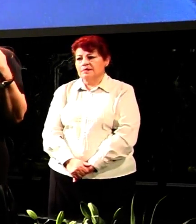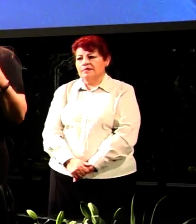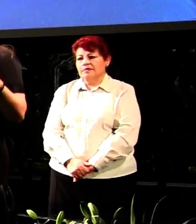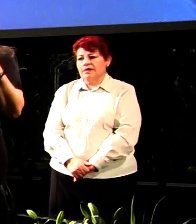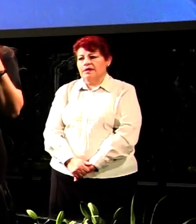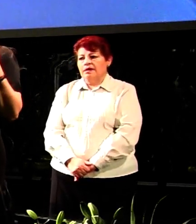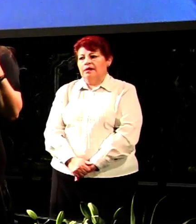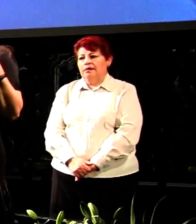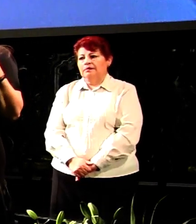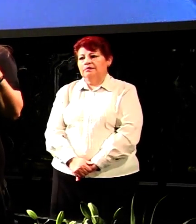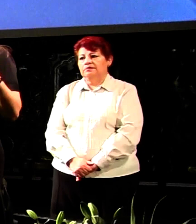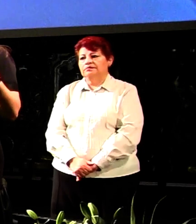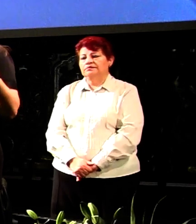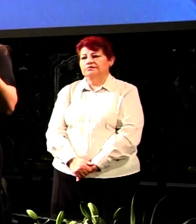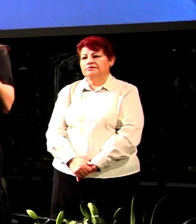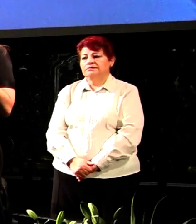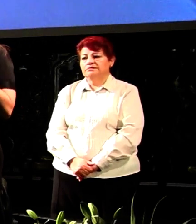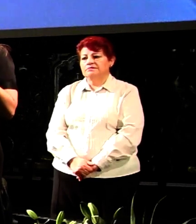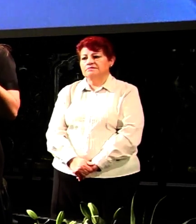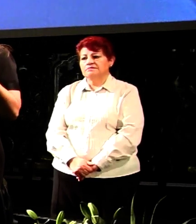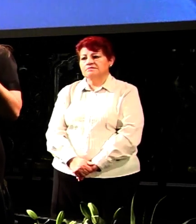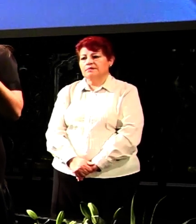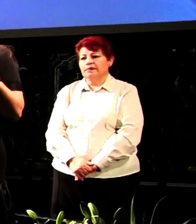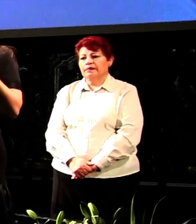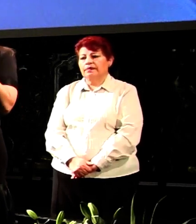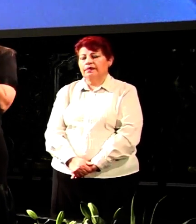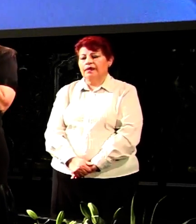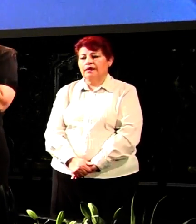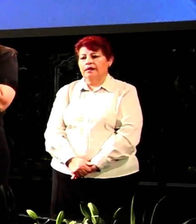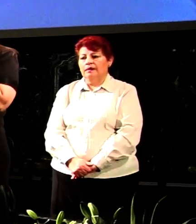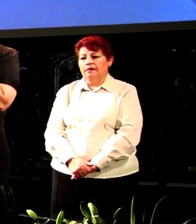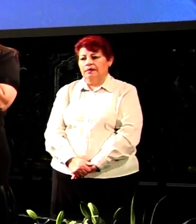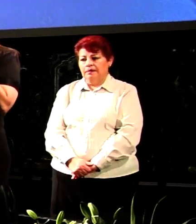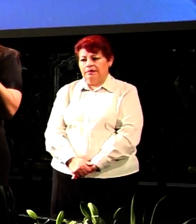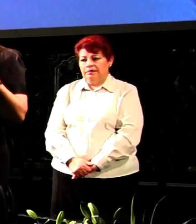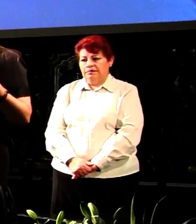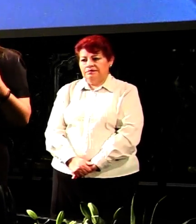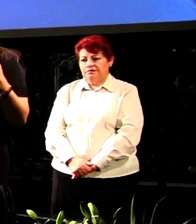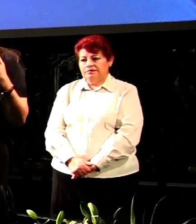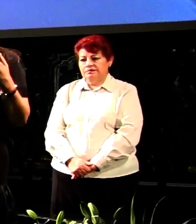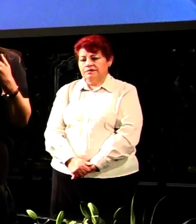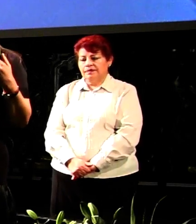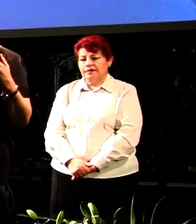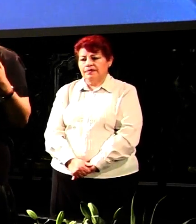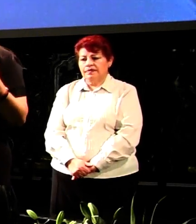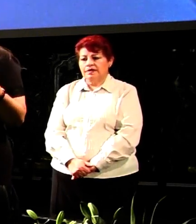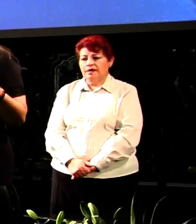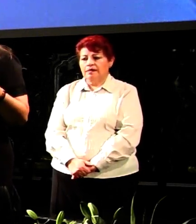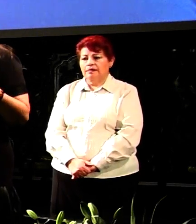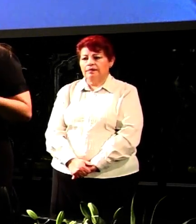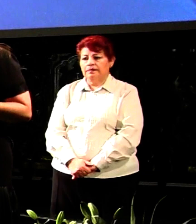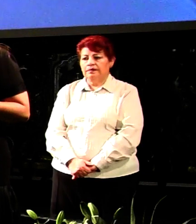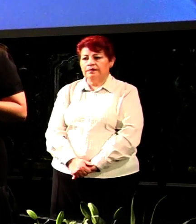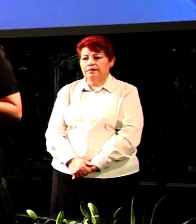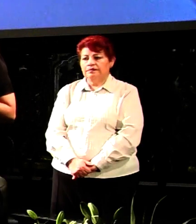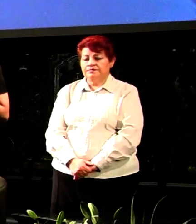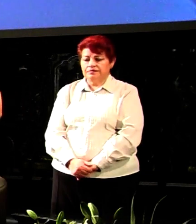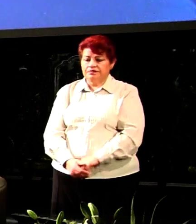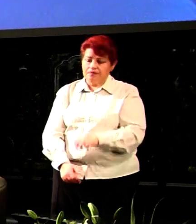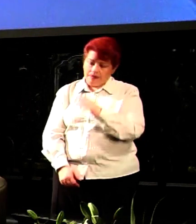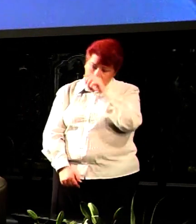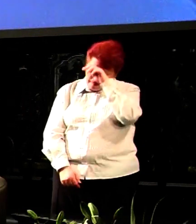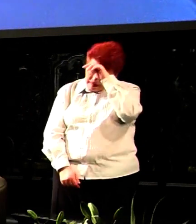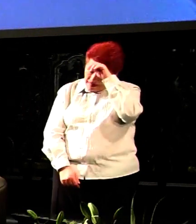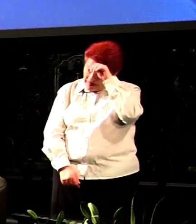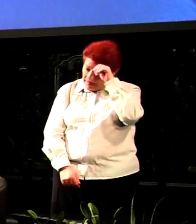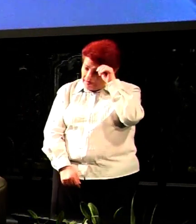autoestima, conocimiento y manejo de las propias emociones, incluyendo el manejo a la tolerancia a la frustración, el